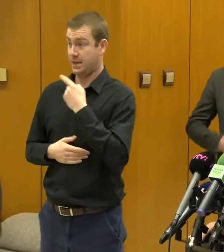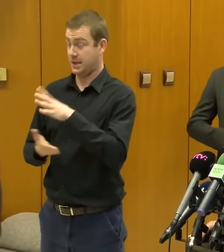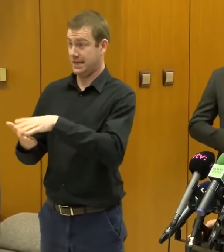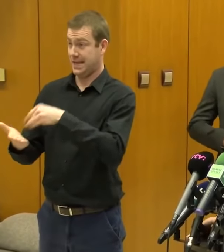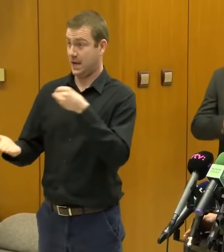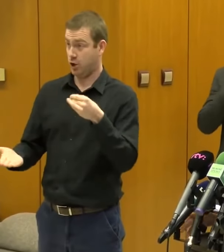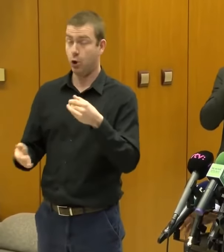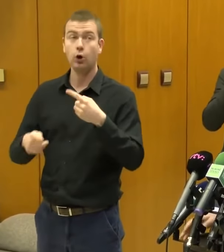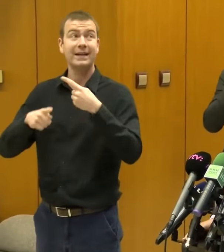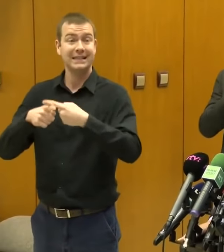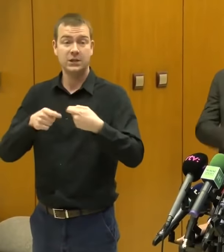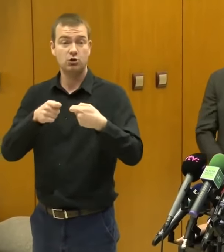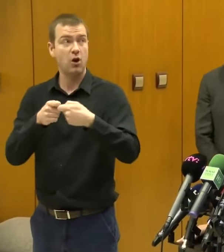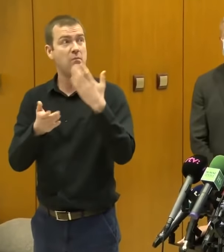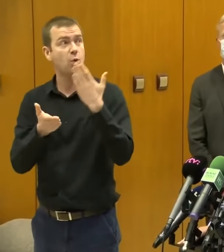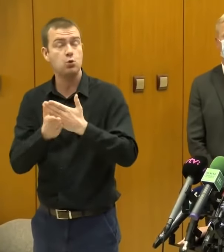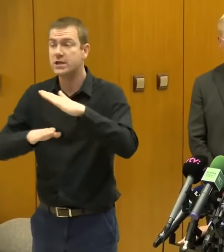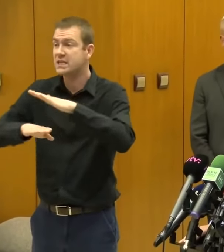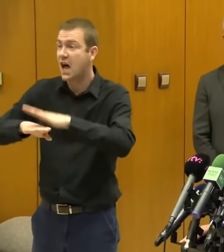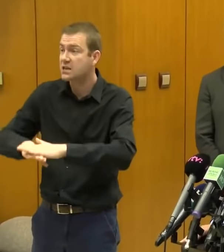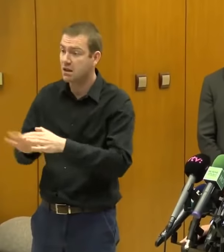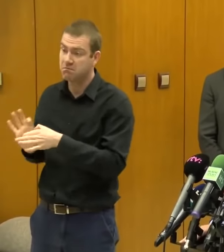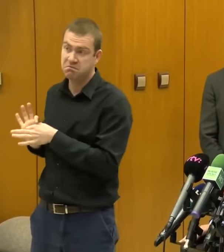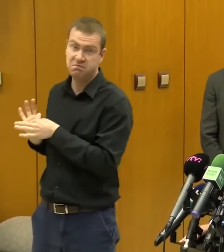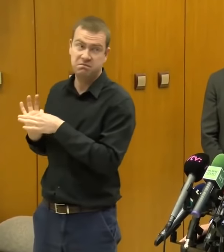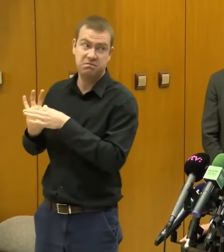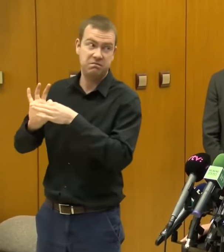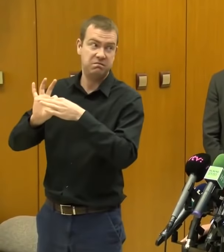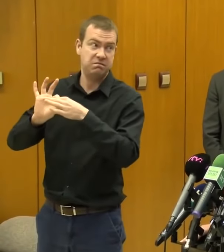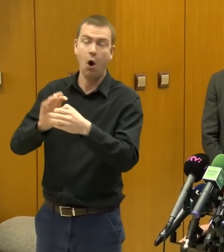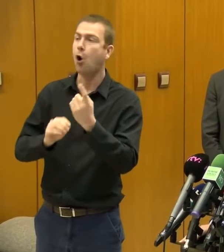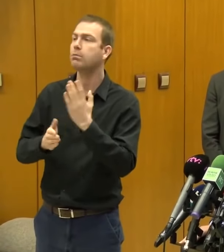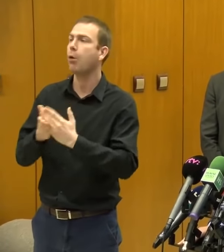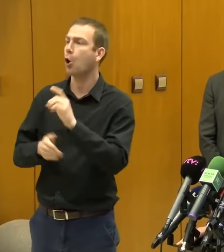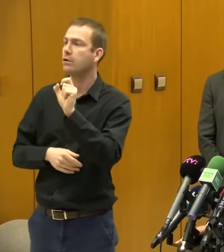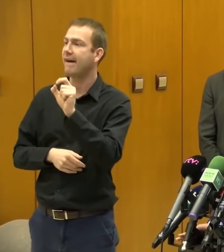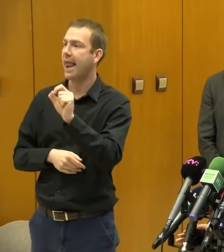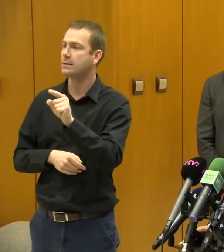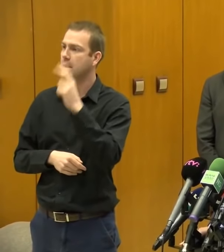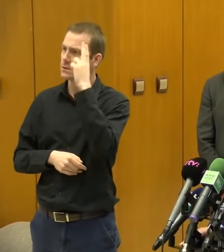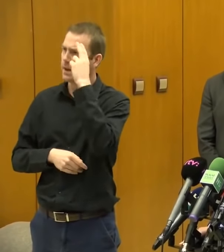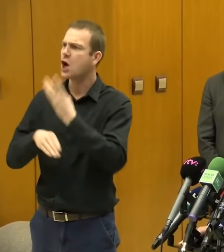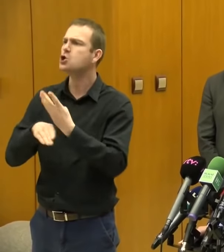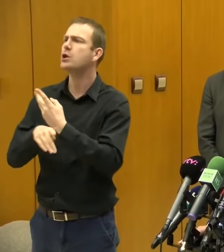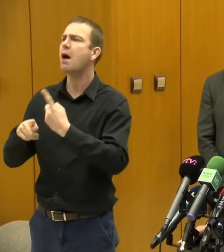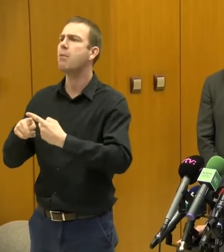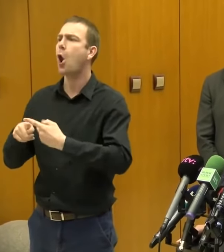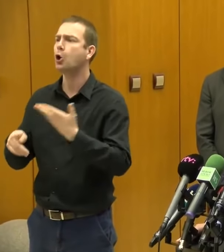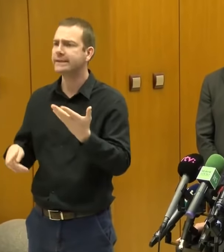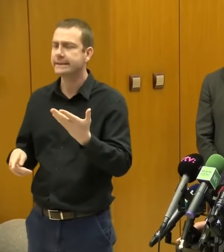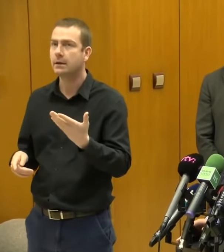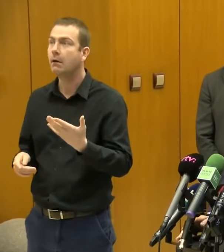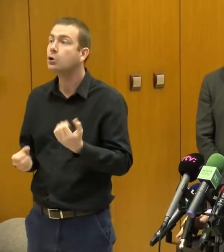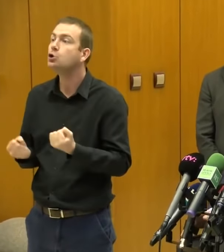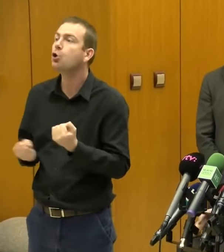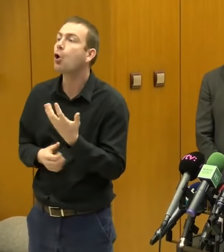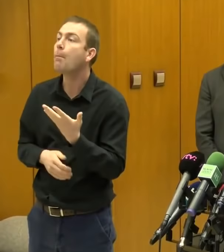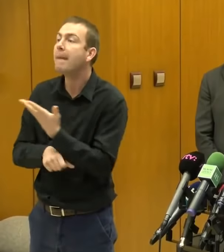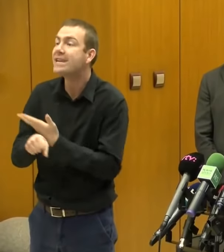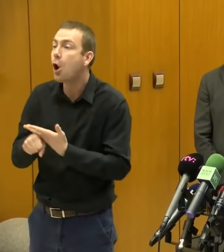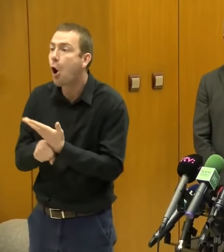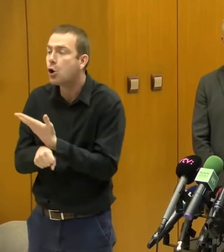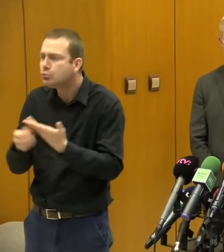už zasadá, neviem, odhadujem ma, od pol 12, 4,5 hodiny, skoro 5 hodinu.